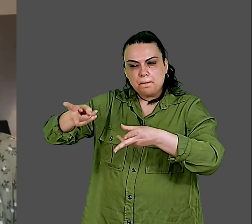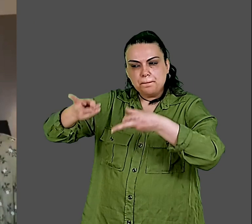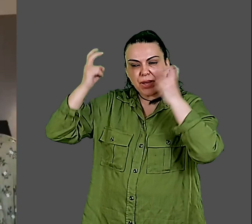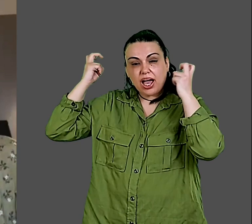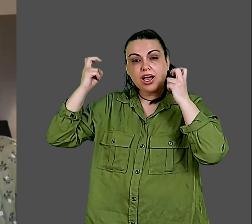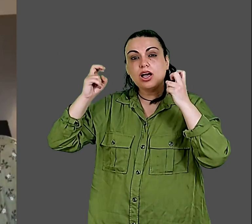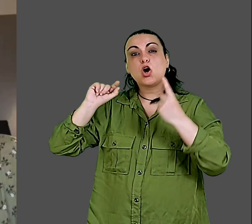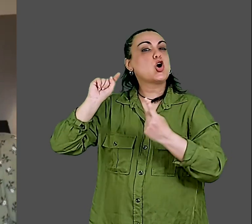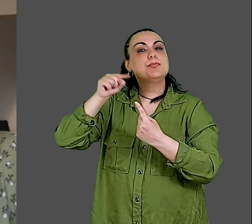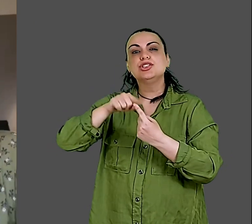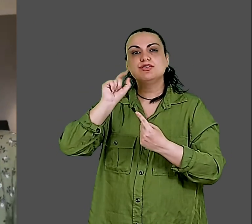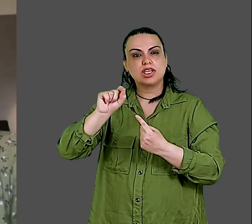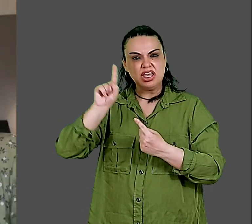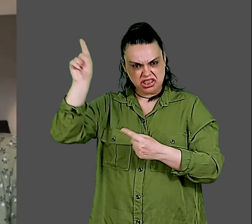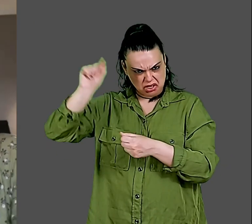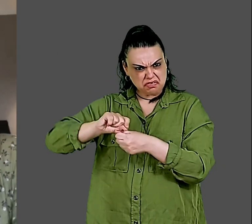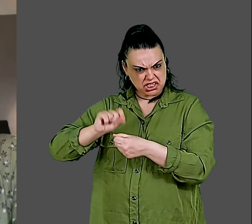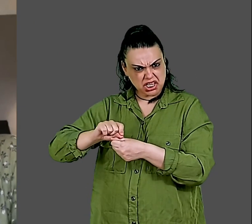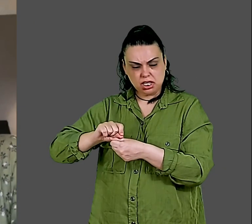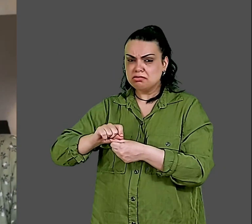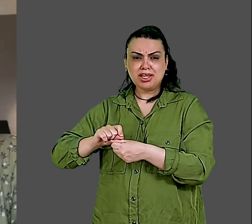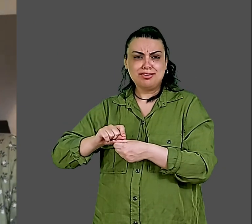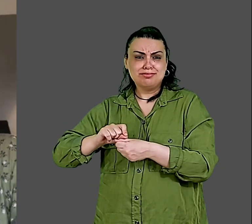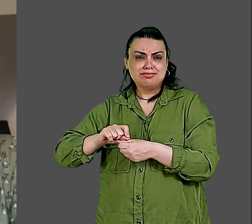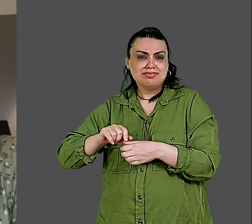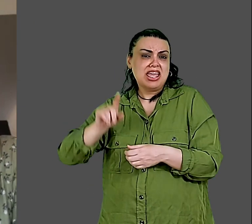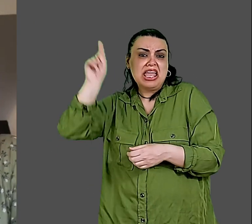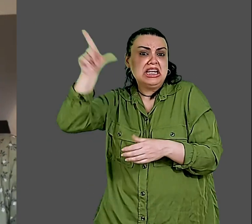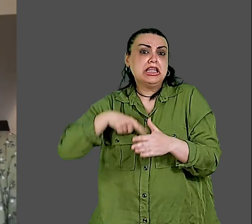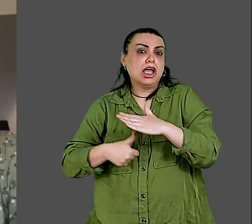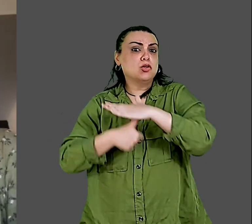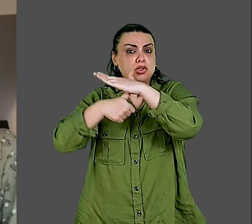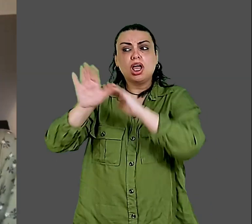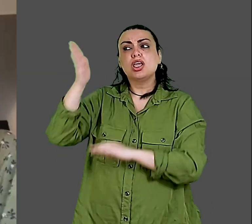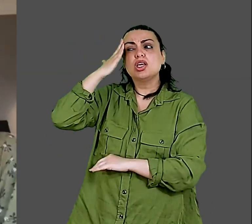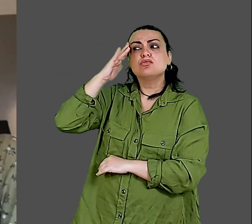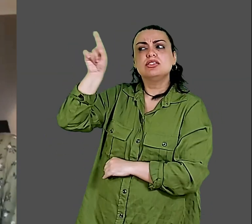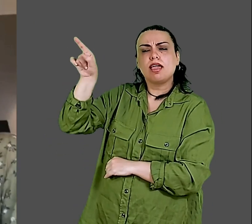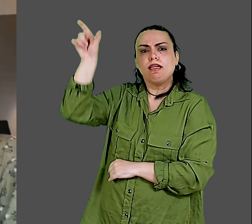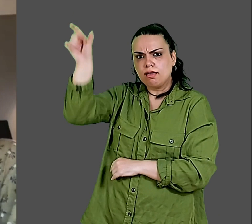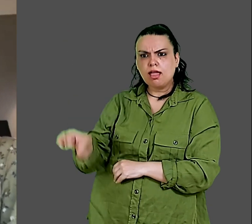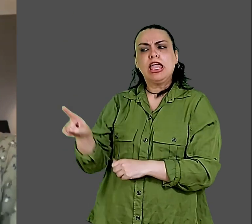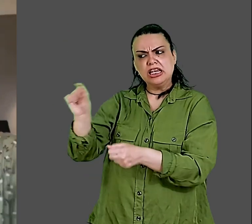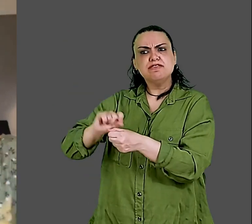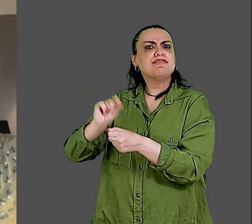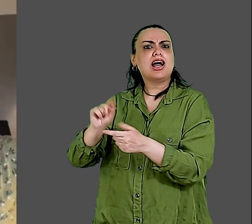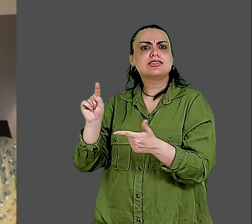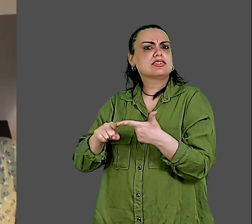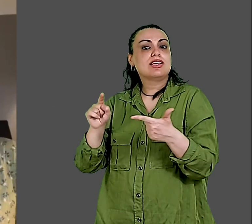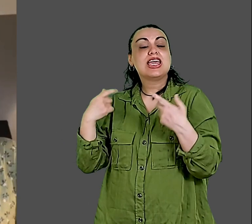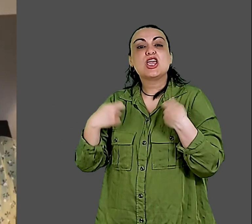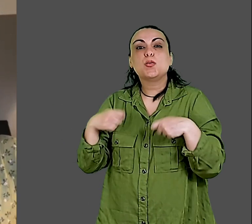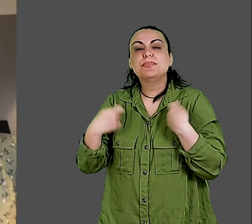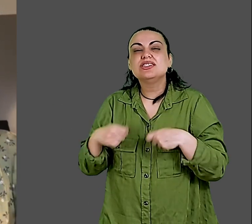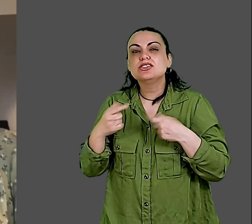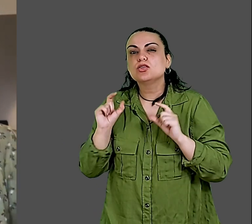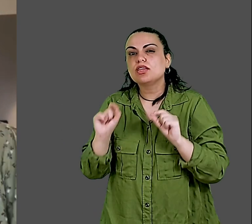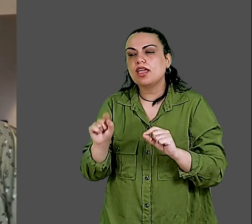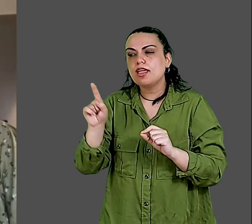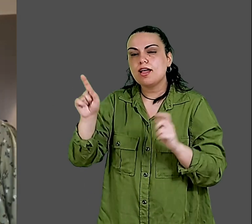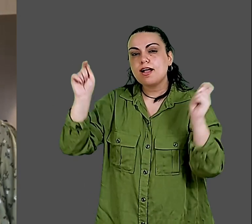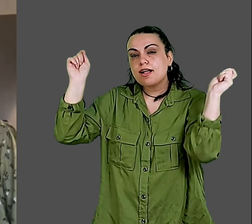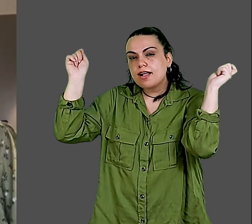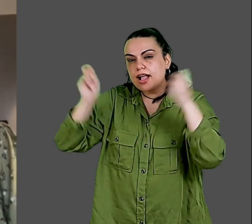e de entender. Para quê? Para Deus poder fazer? Não. Já reconheci a autoridade dele. Eu sei quem ele é. Eu sei que ele faz. Eu preciso